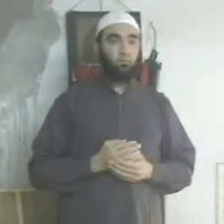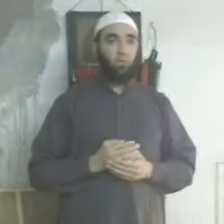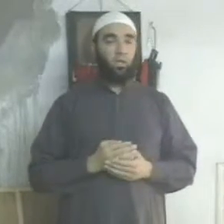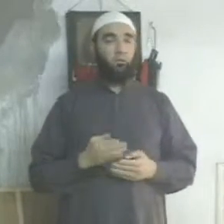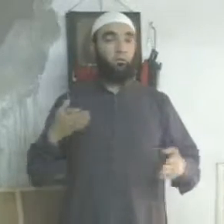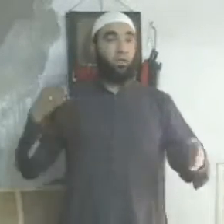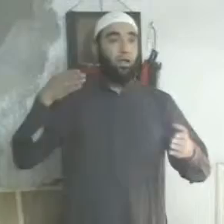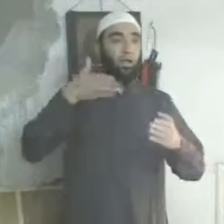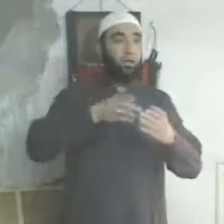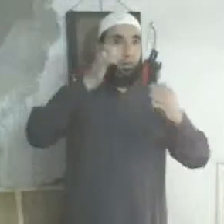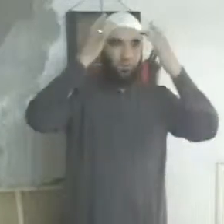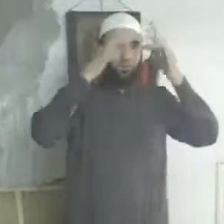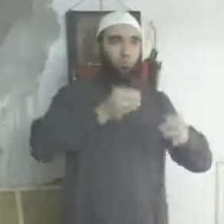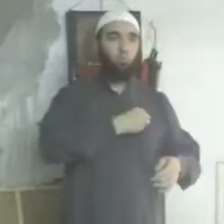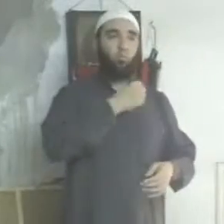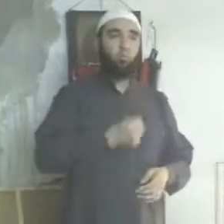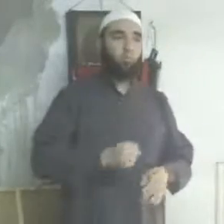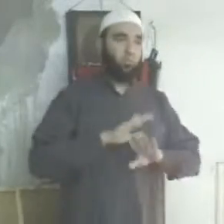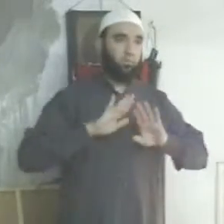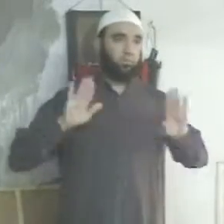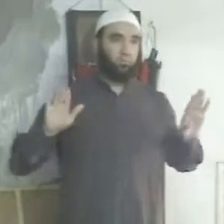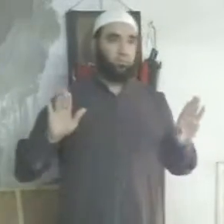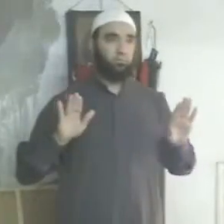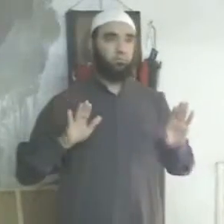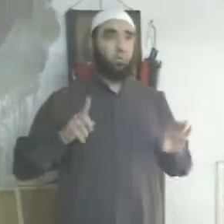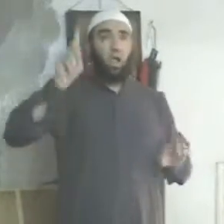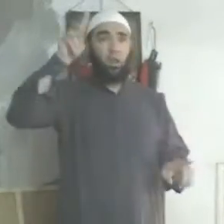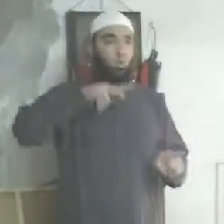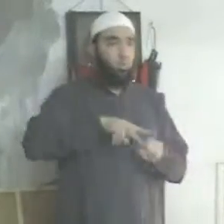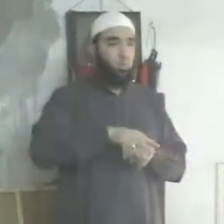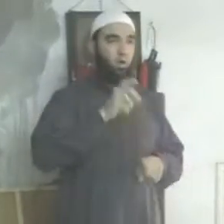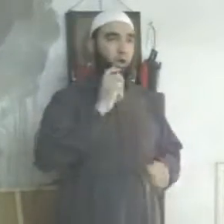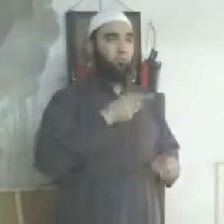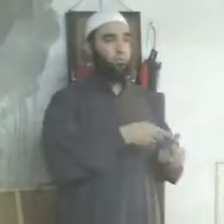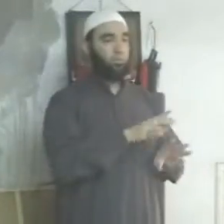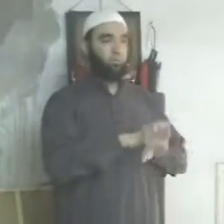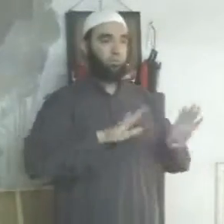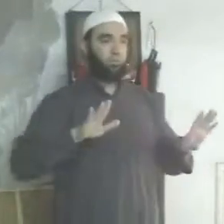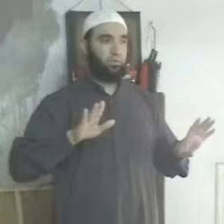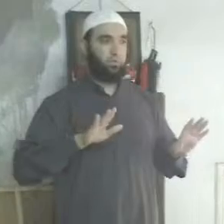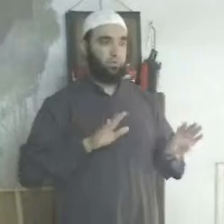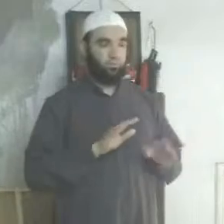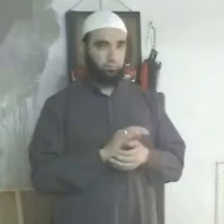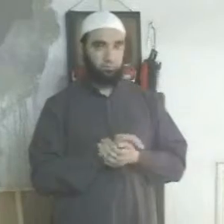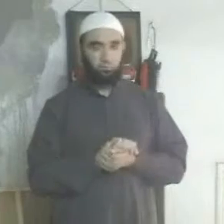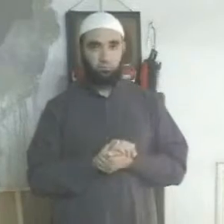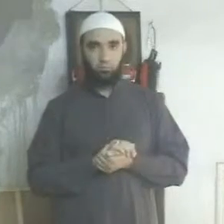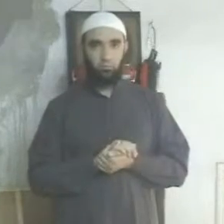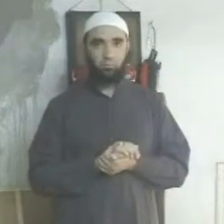والعاقبة للمتقين، ولا عدوان إلا على الظالمين. وأشهد